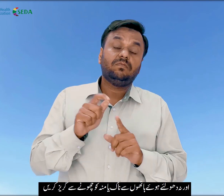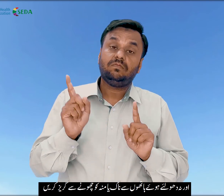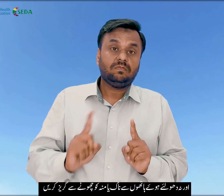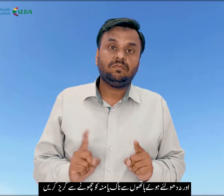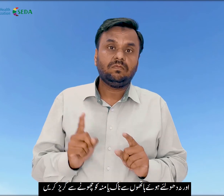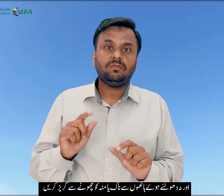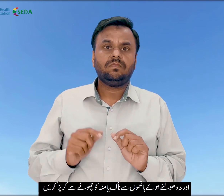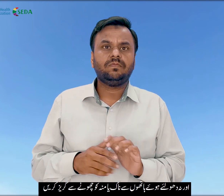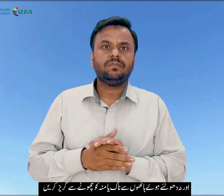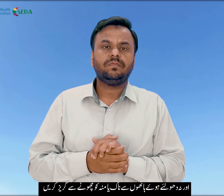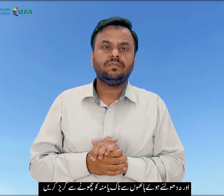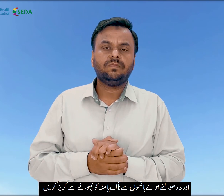سے گریز کریں۔